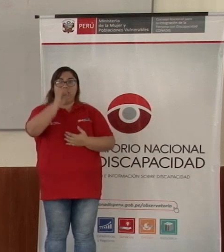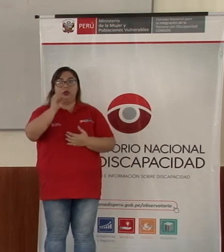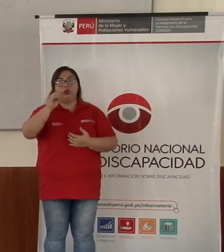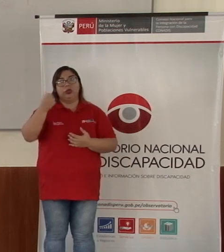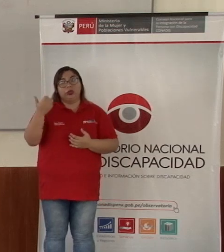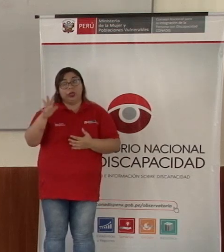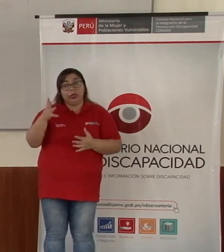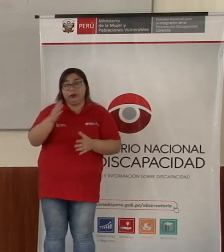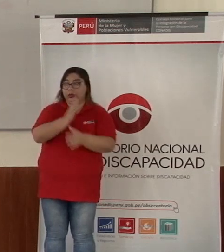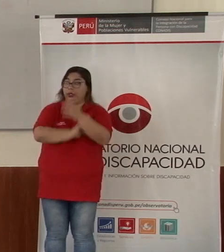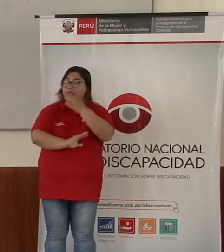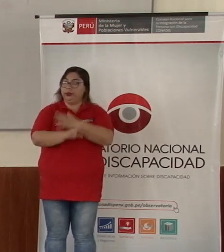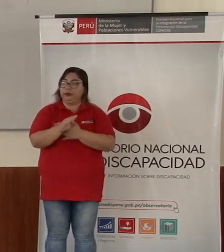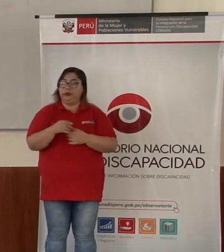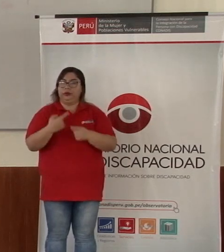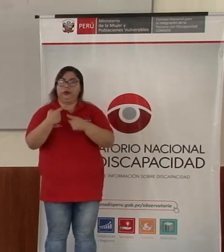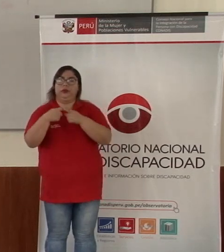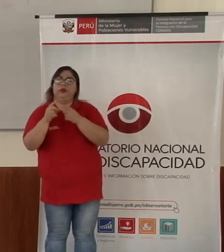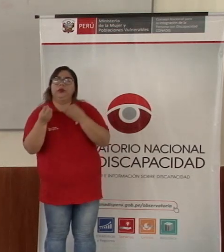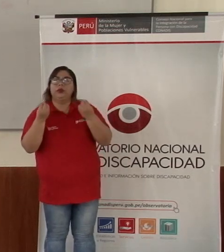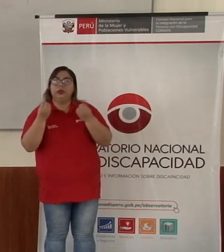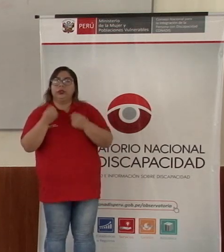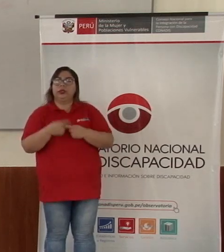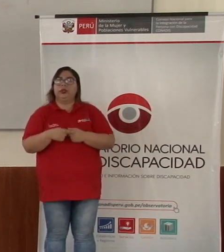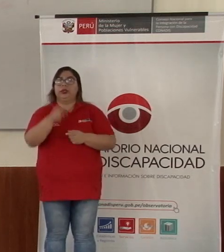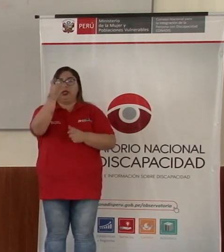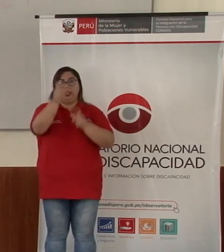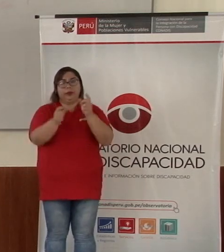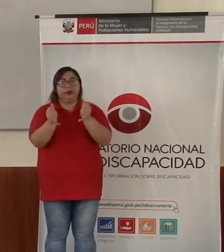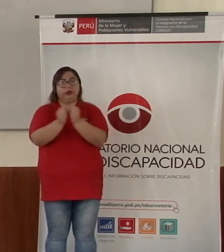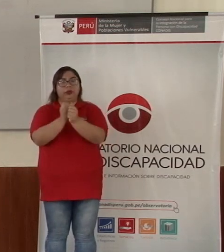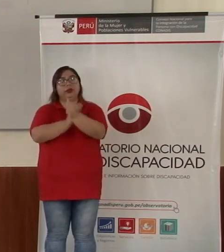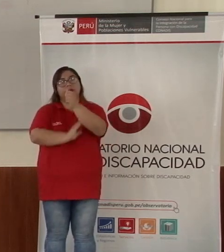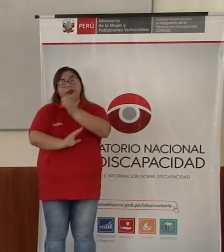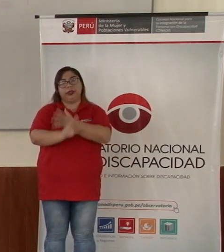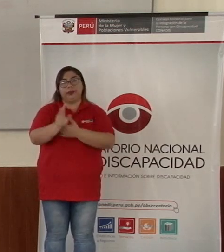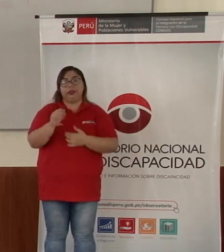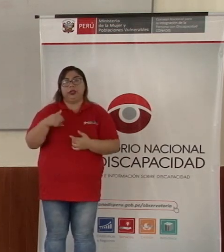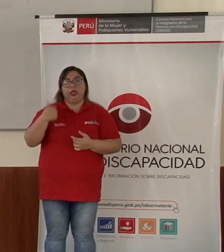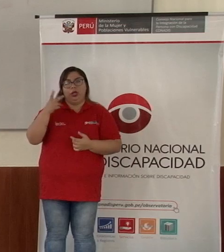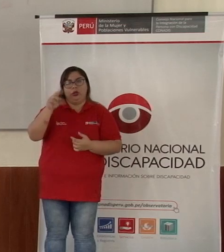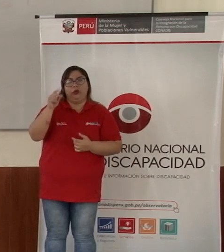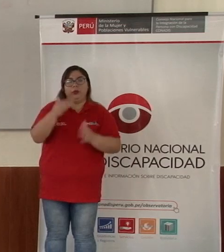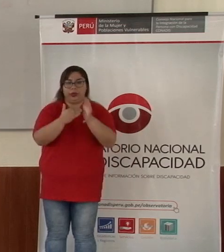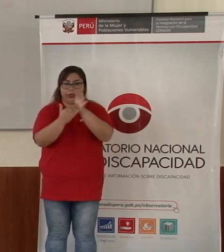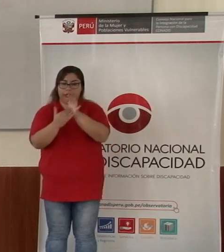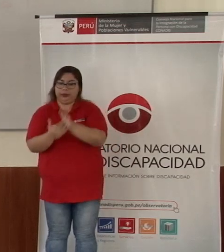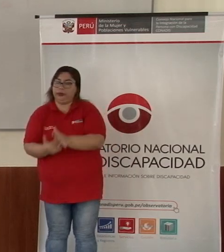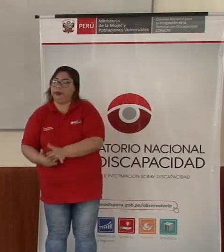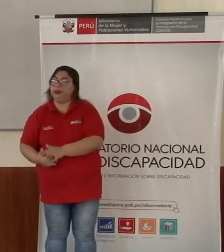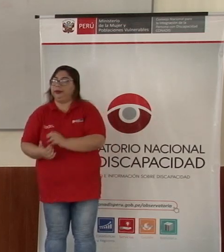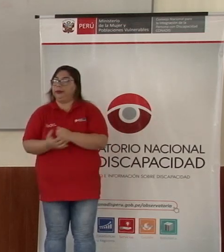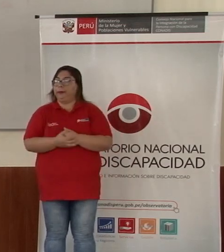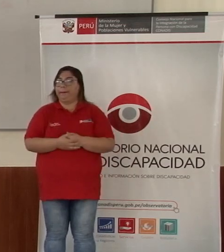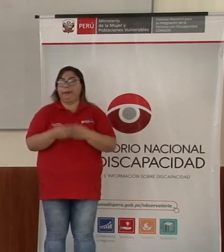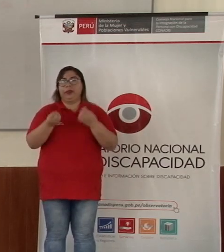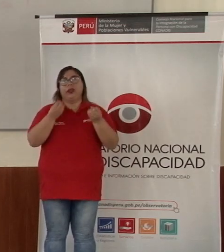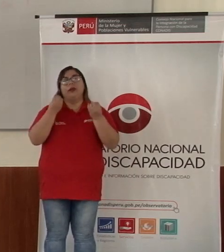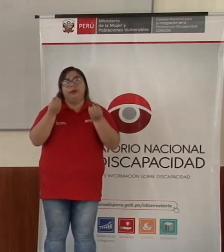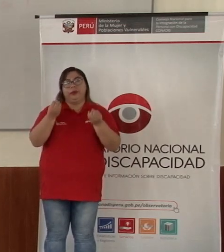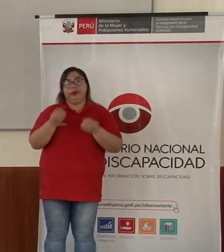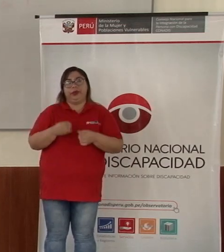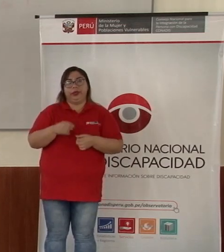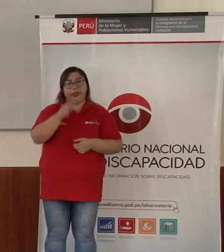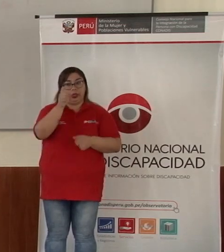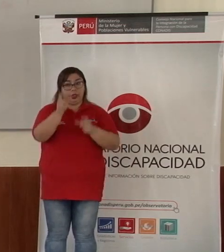qué incidir en que la persona con discapacidad no está sujeta a discriminación? ¿Por qué incidir